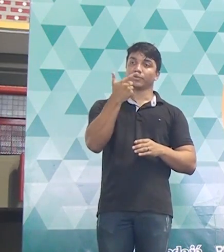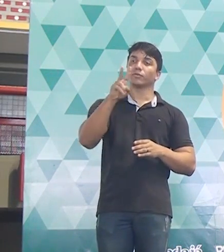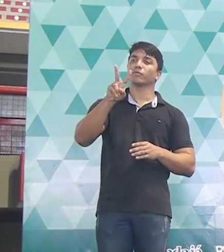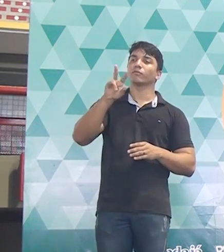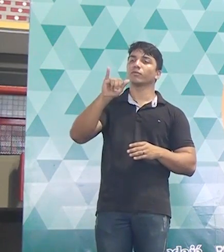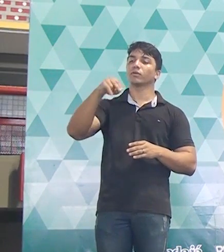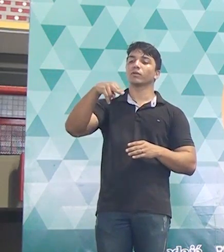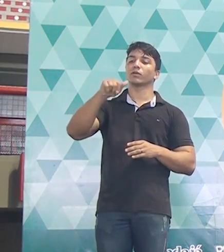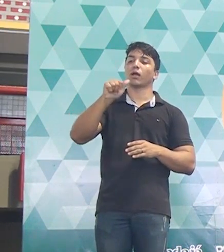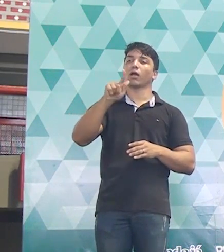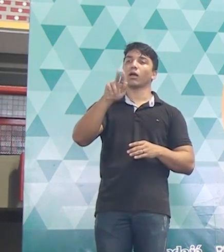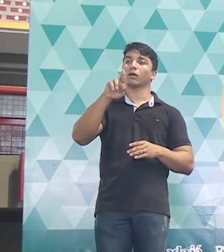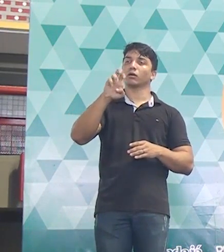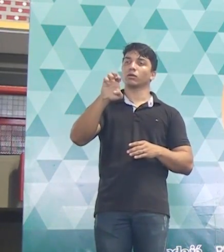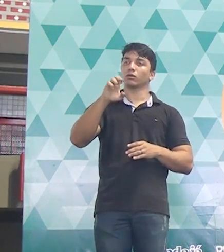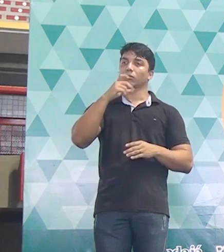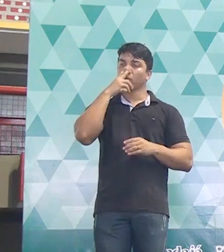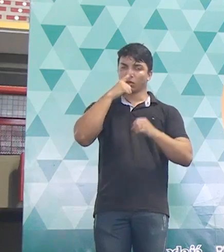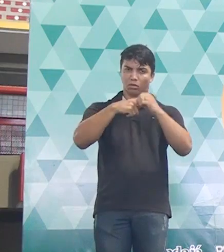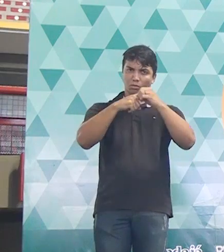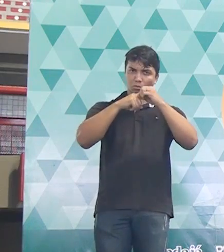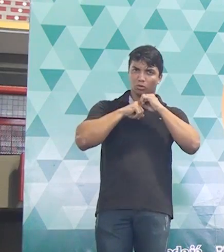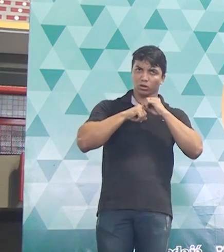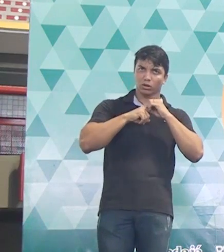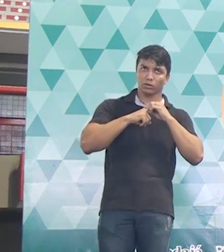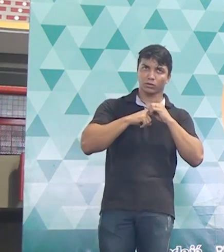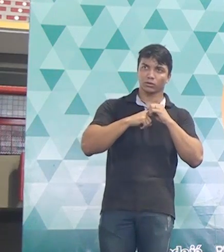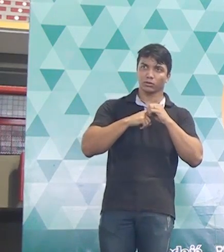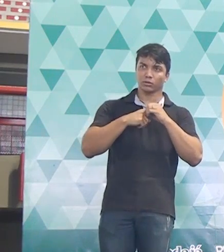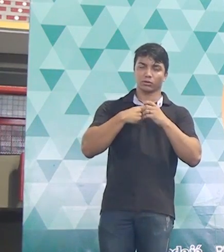vinagre neutraliza a ação do gás lacrimogênio?